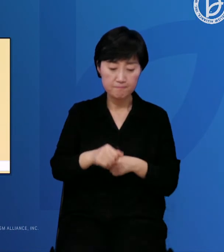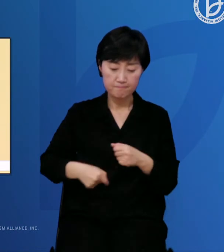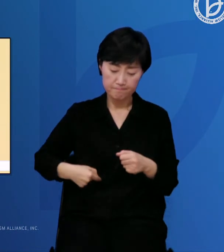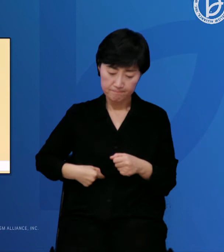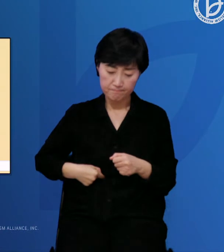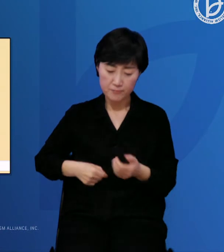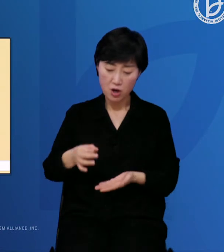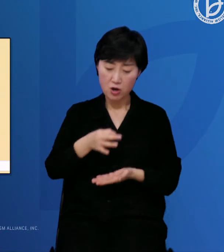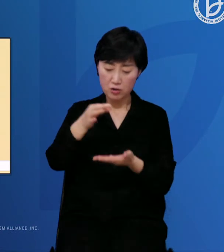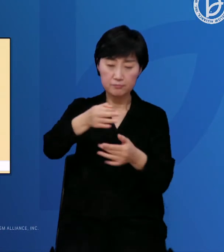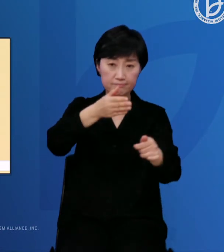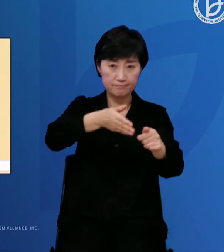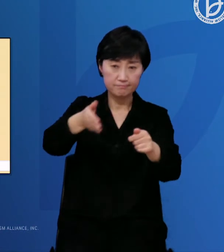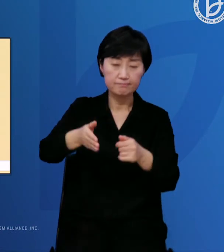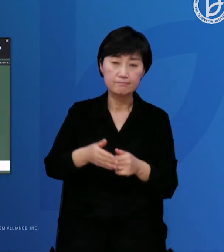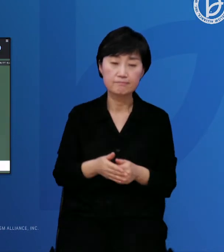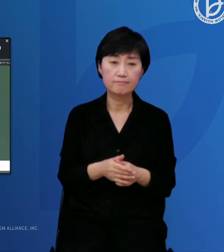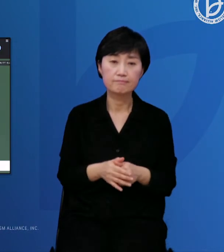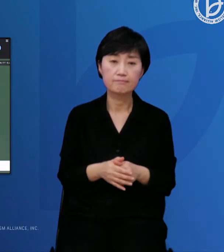됩니다.